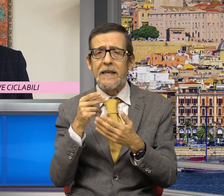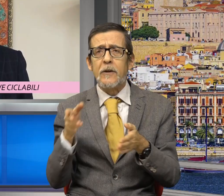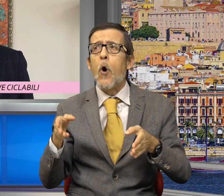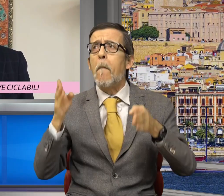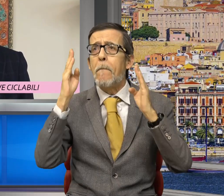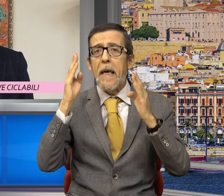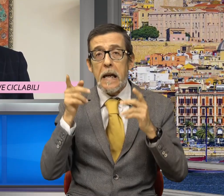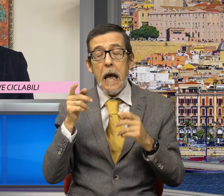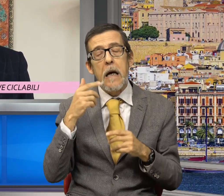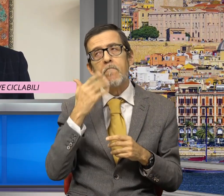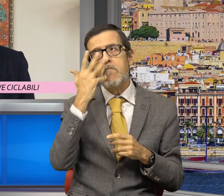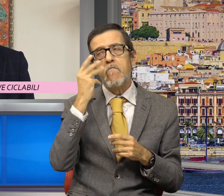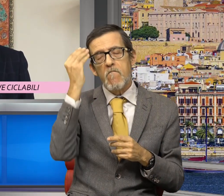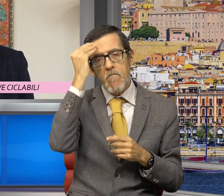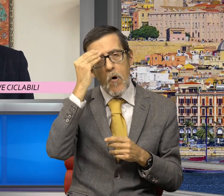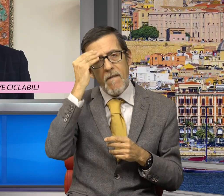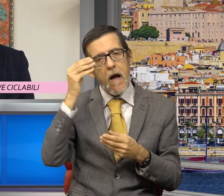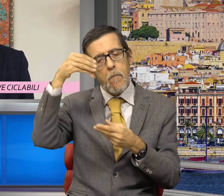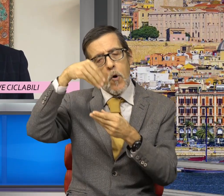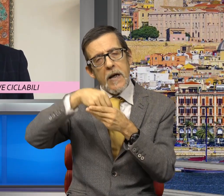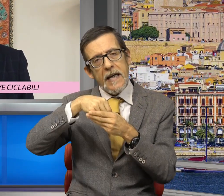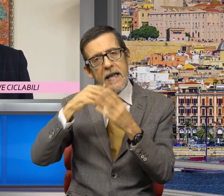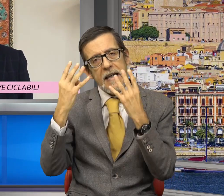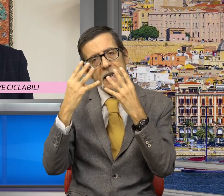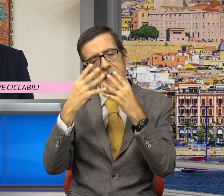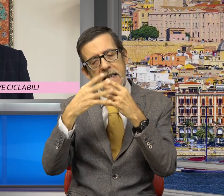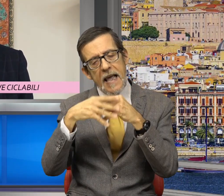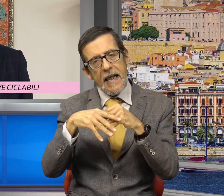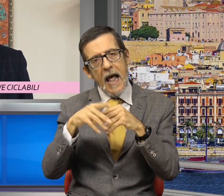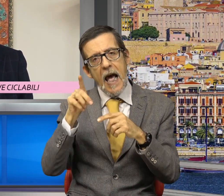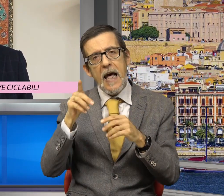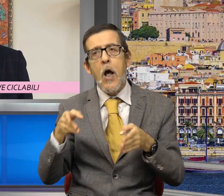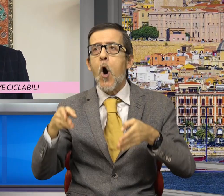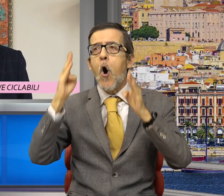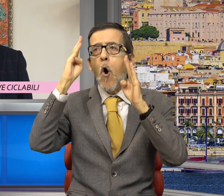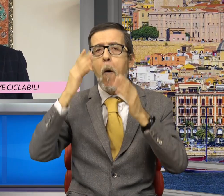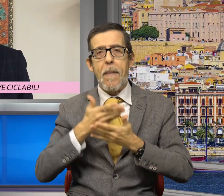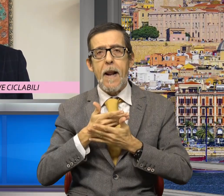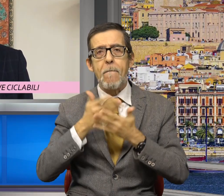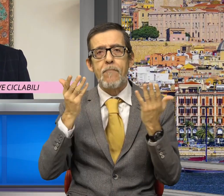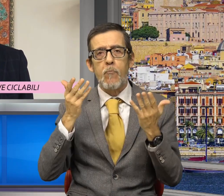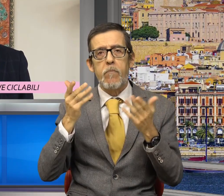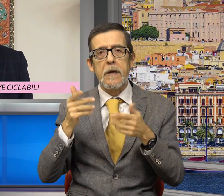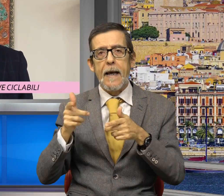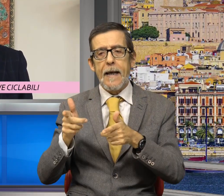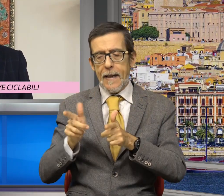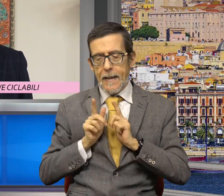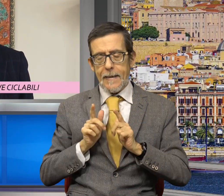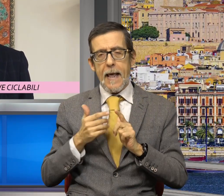di integrare appunto un'opera pubblica destinata a dare dei servizi sportivi a favore del territorio, come